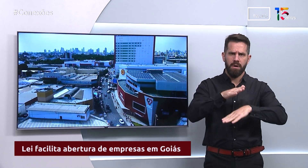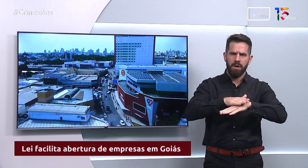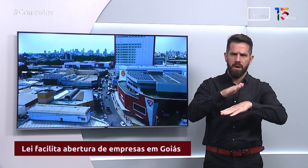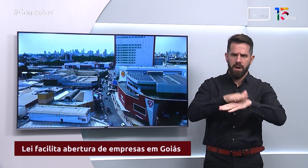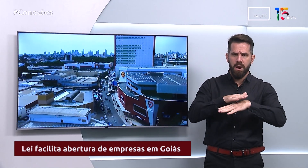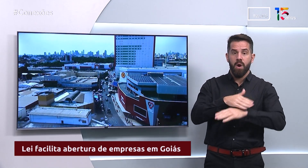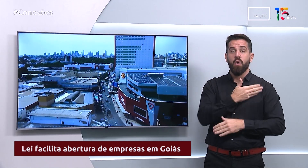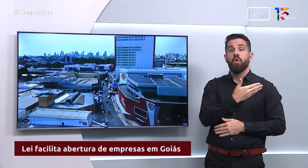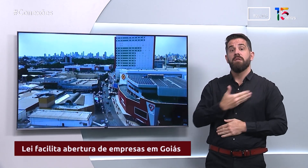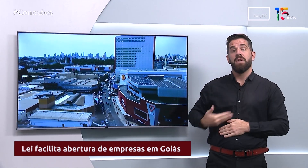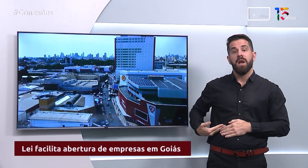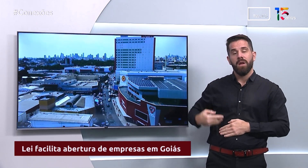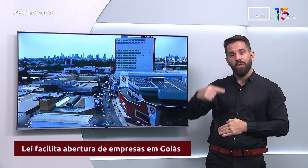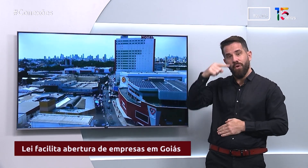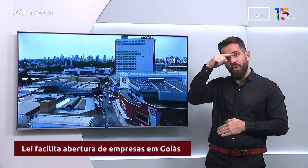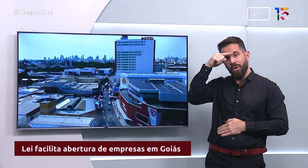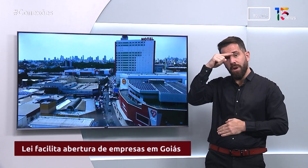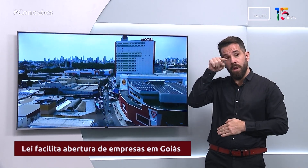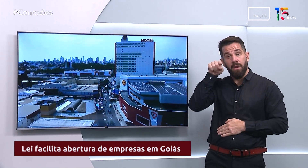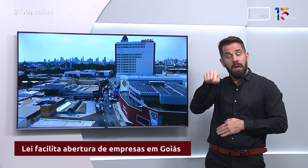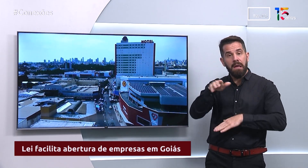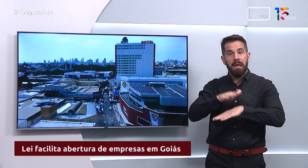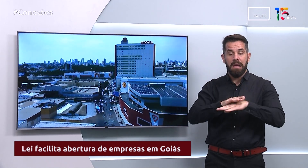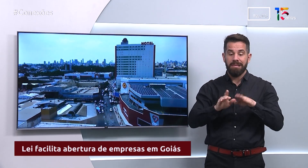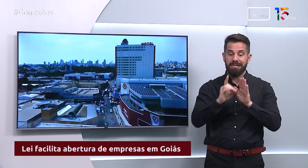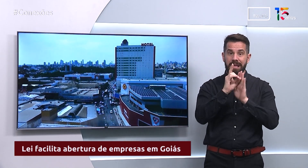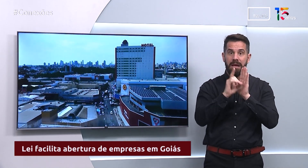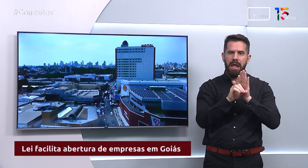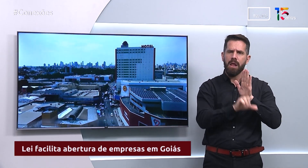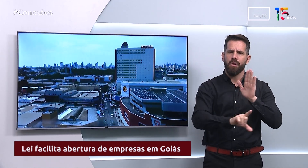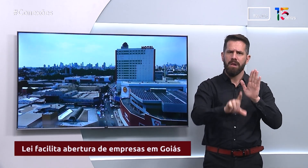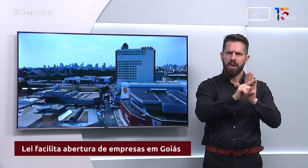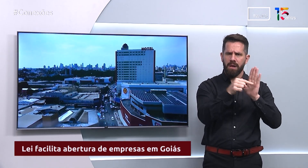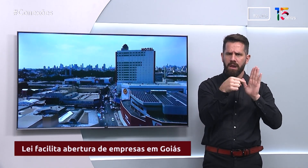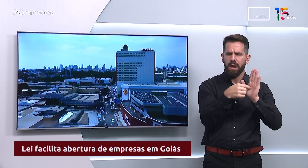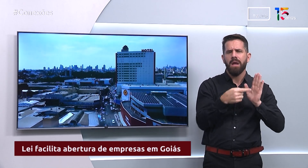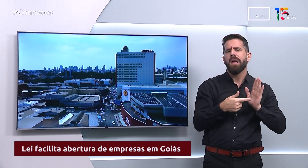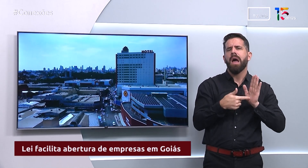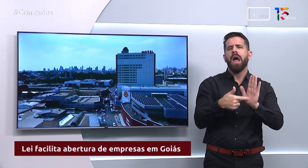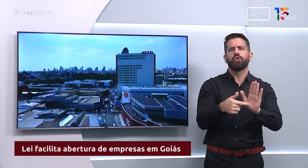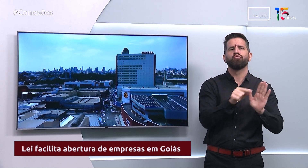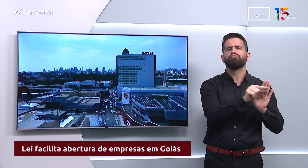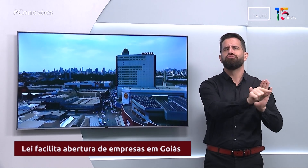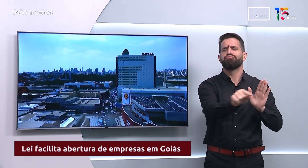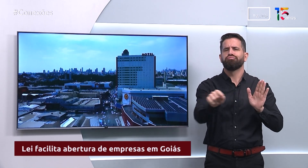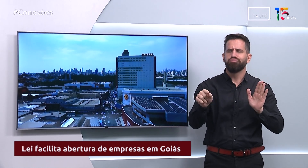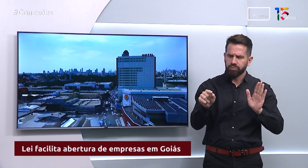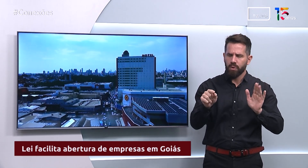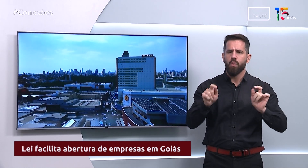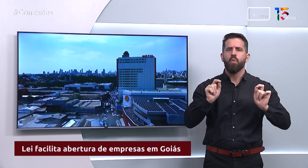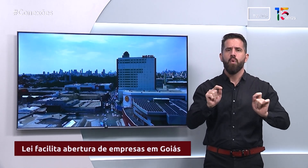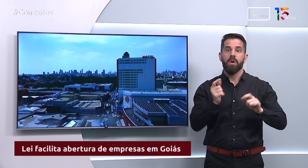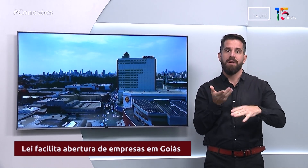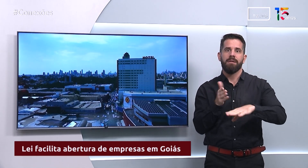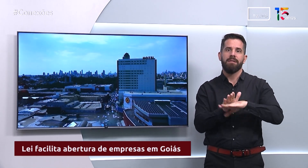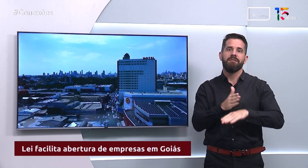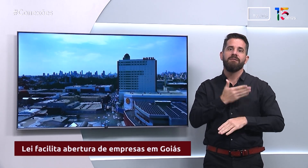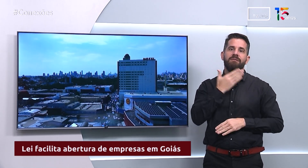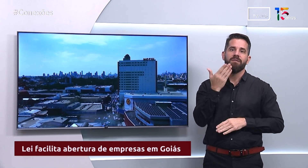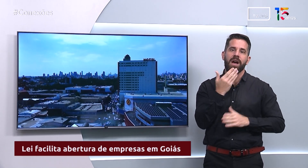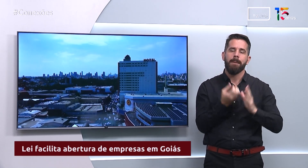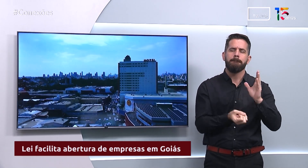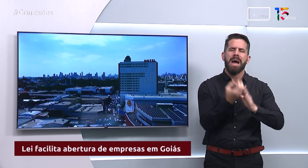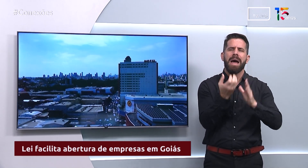o decreto da lei facilita a abertura de novas empresas em Goiás. A nova lei vai fazer com que mais